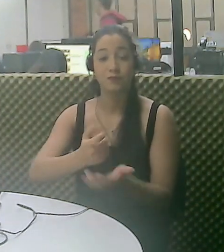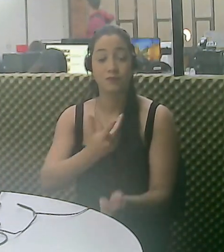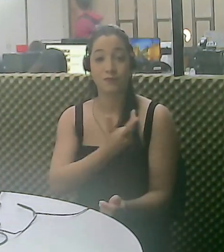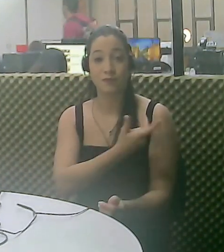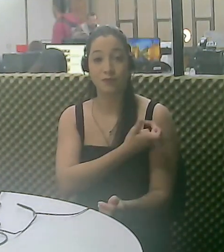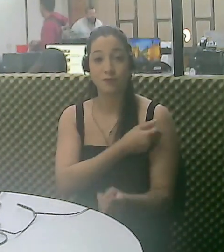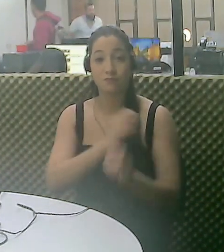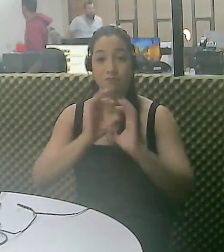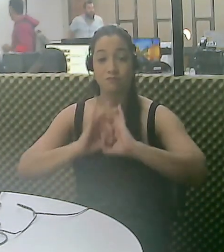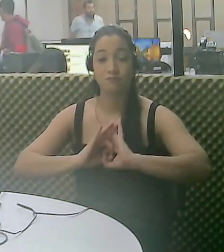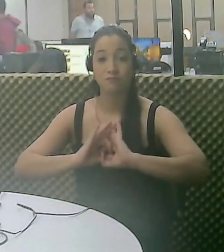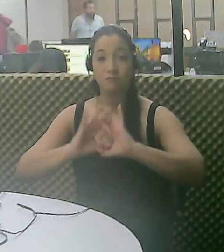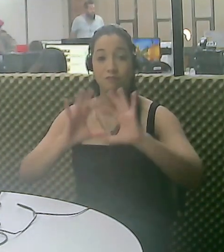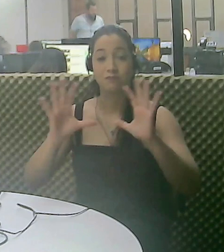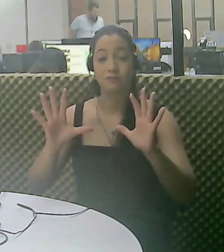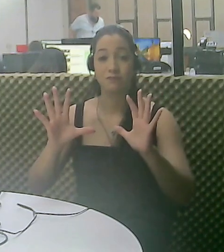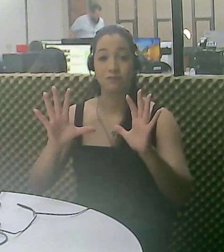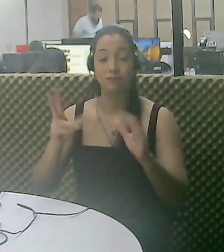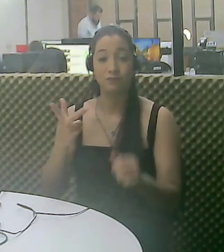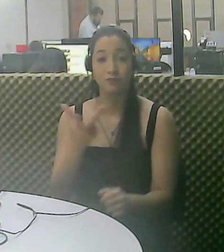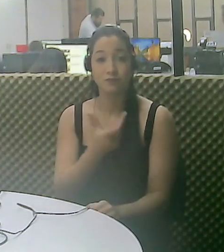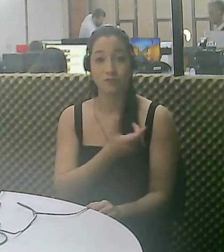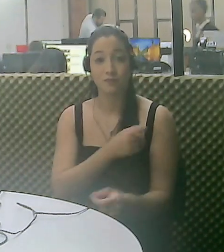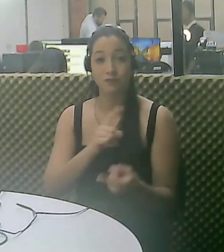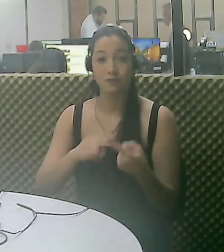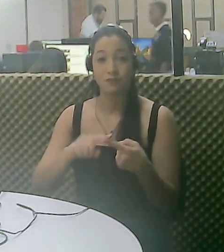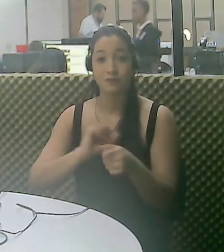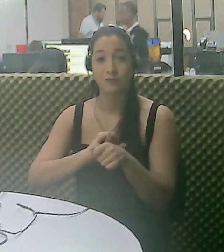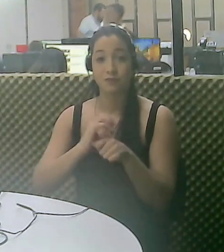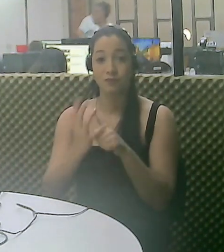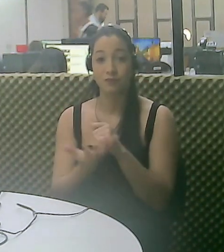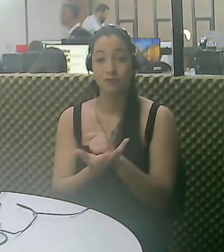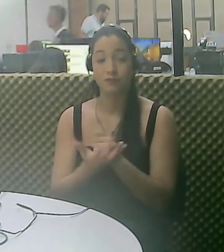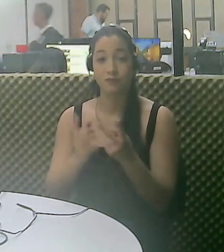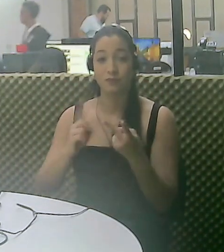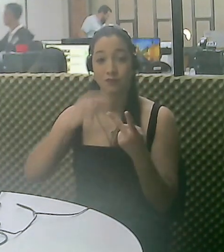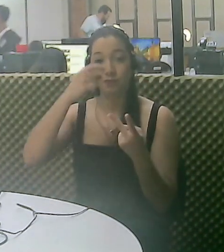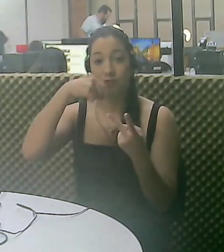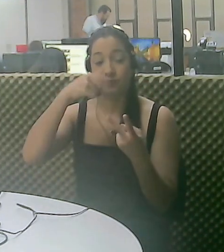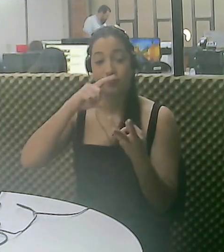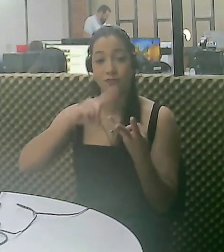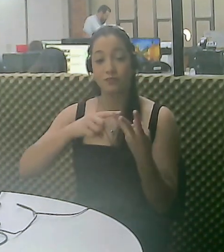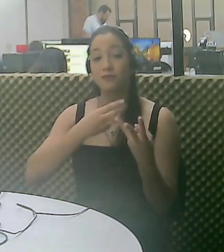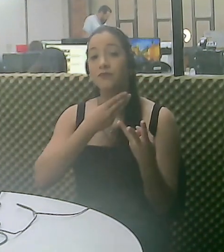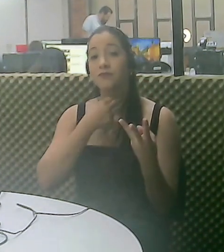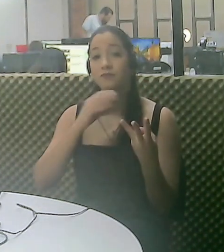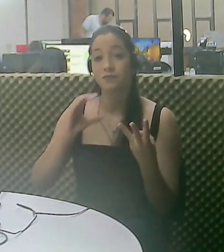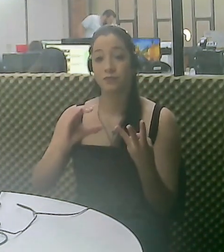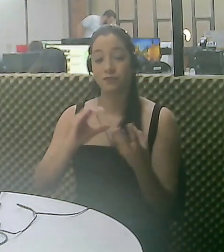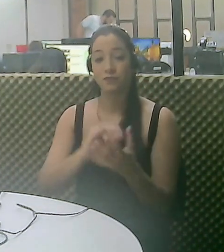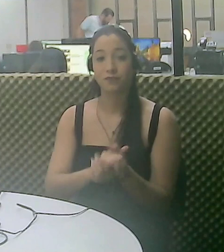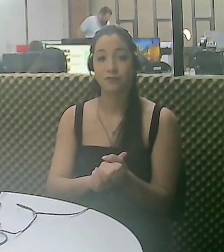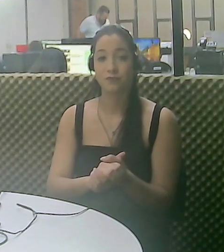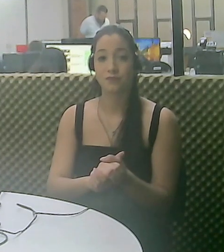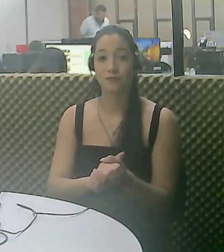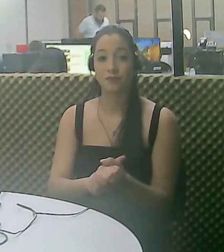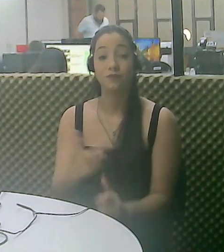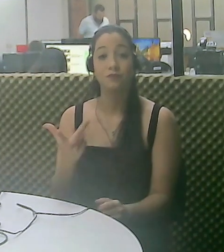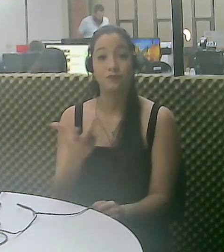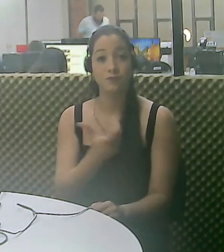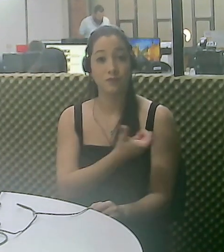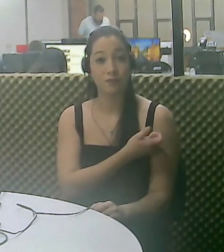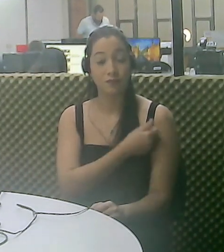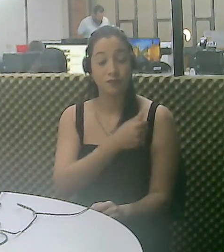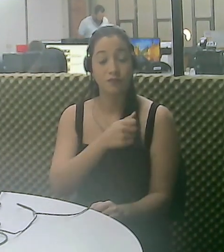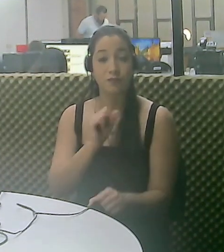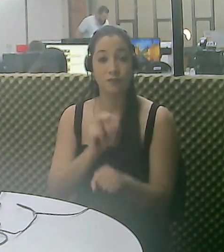com a disponibilização de doses das vacinas contra Covid-19, gripe e meningite C. O imunizante contra o